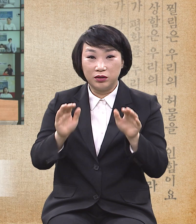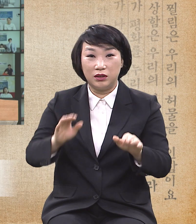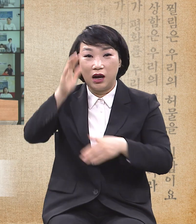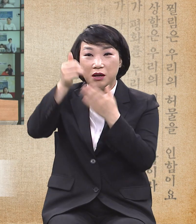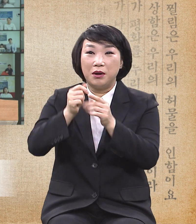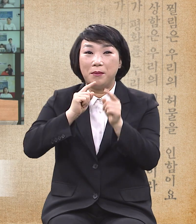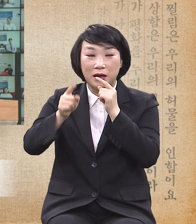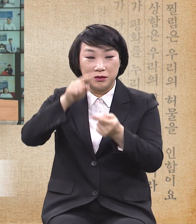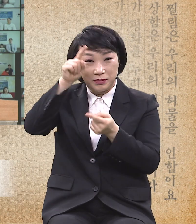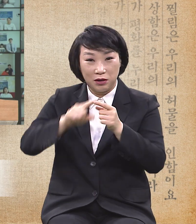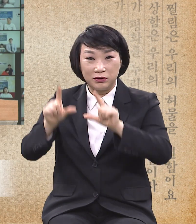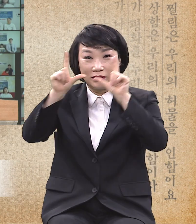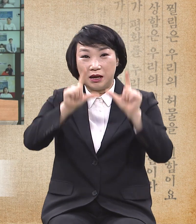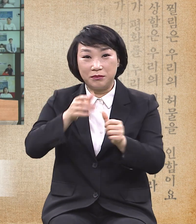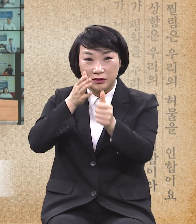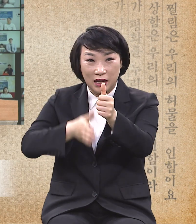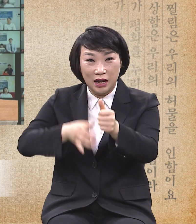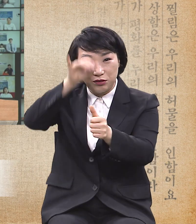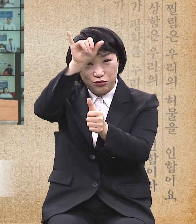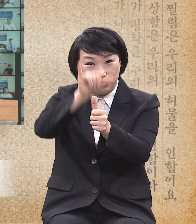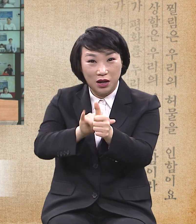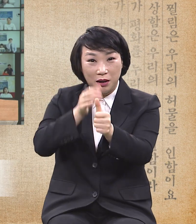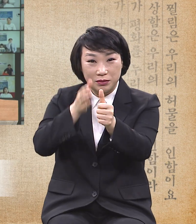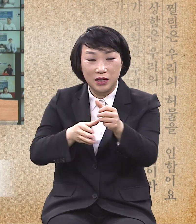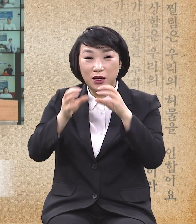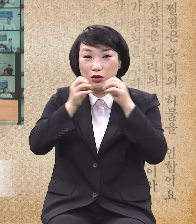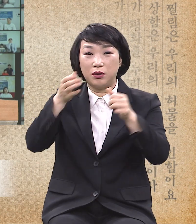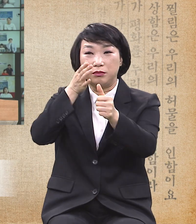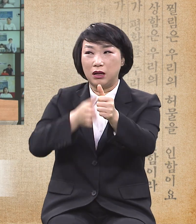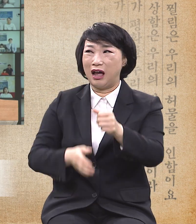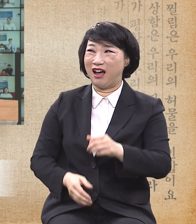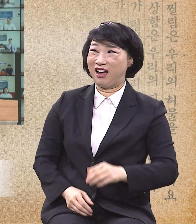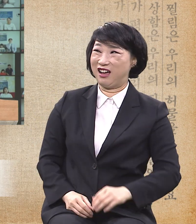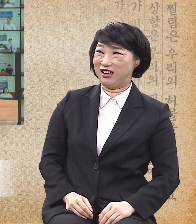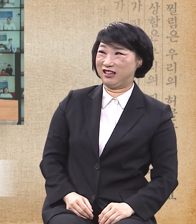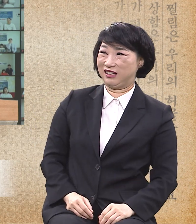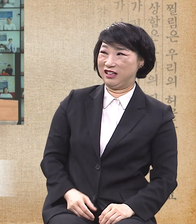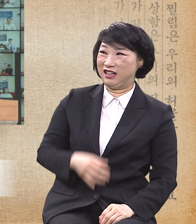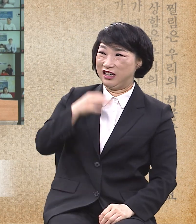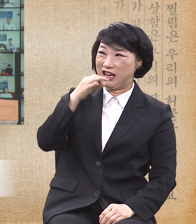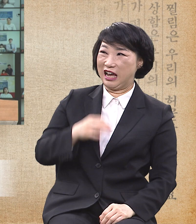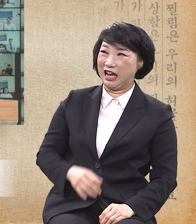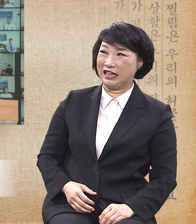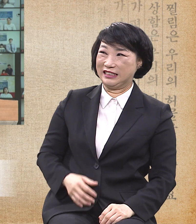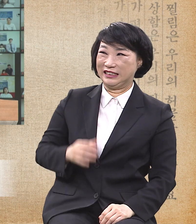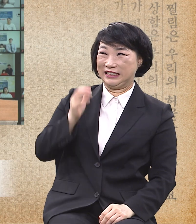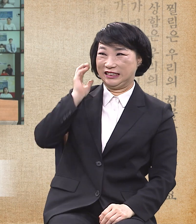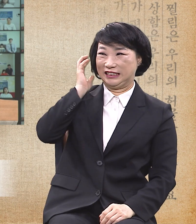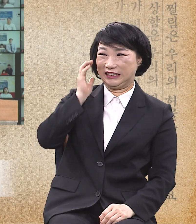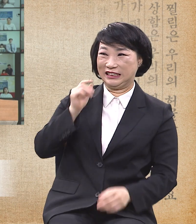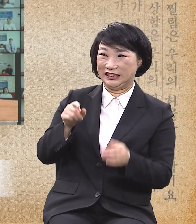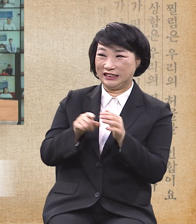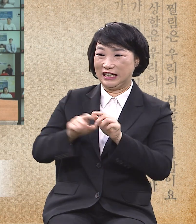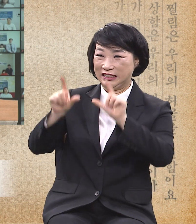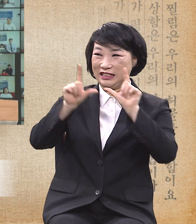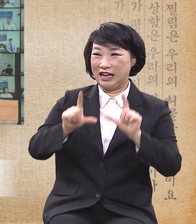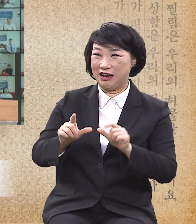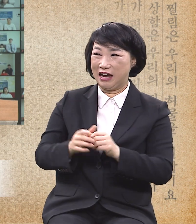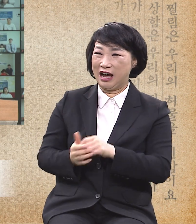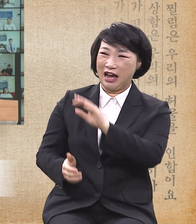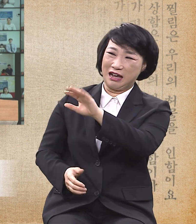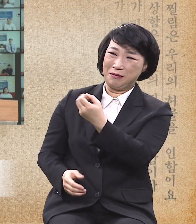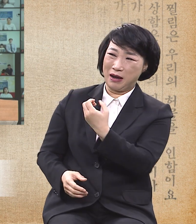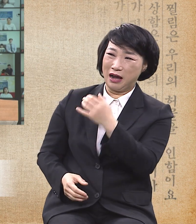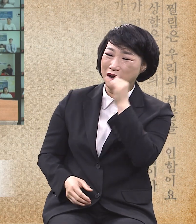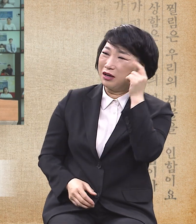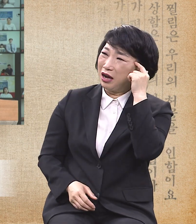말씀대로 살자, 충성하자, 전도하자, 그럼 무엇이 힘들게 신앙생활을,